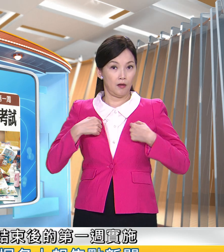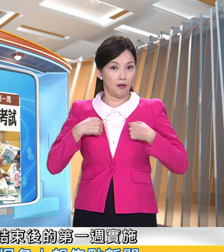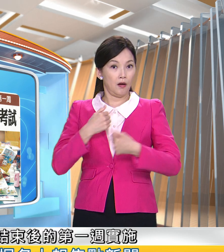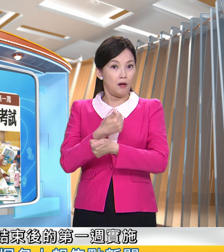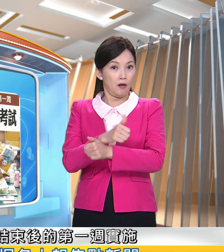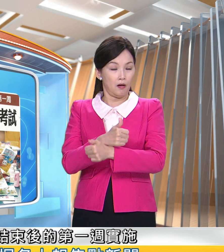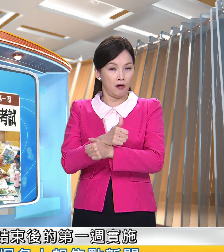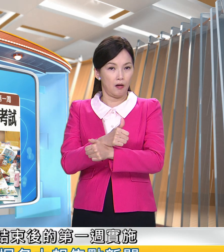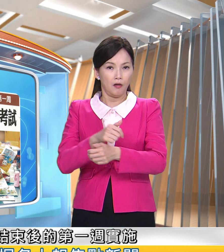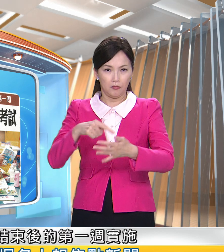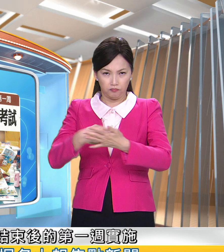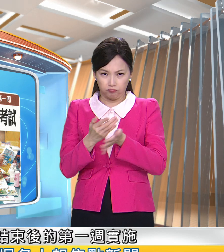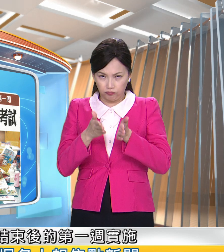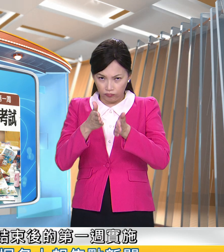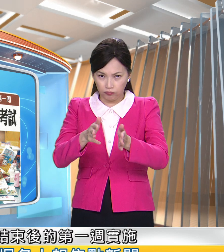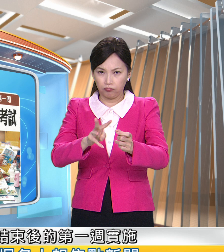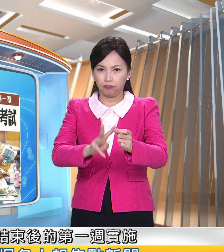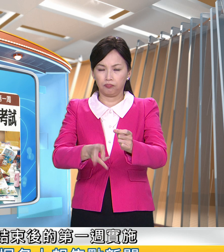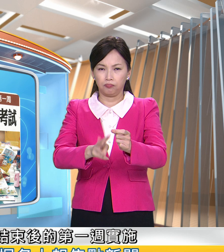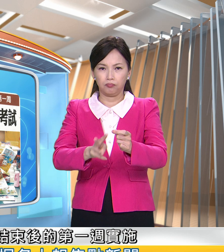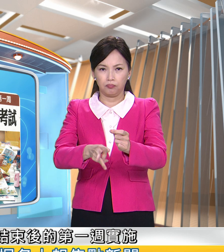的第一周来实施。